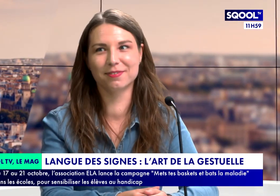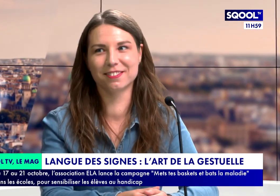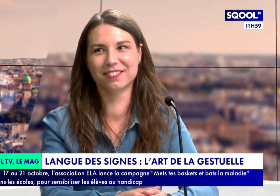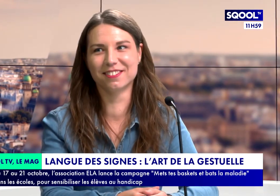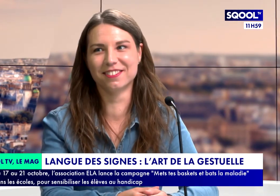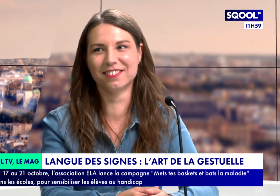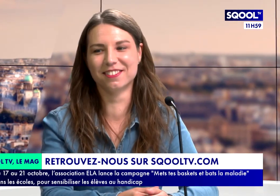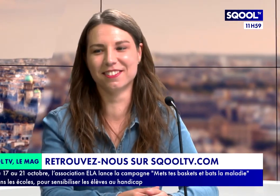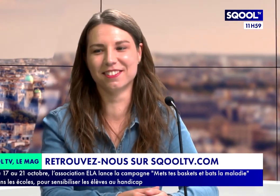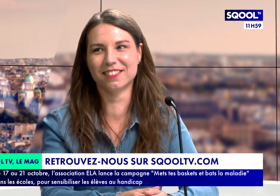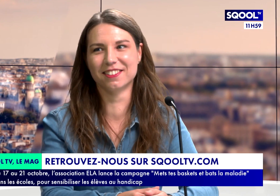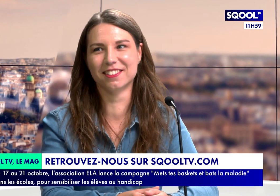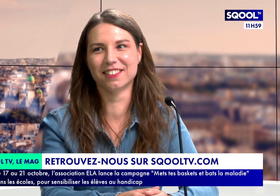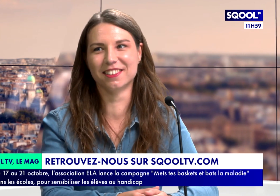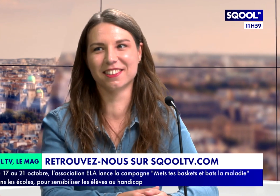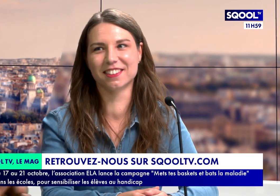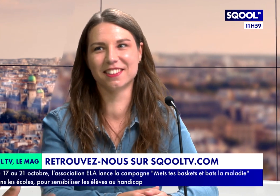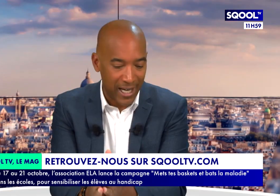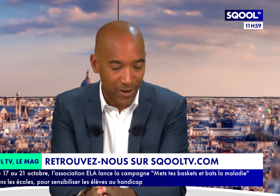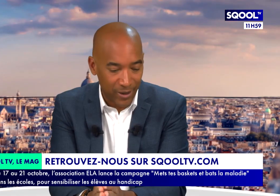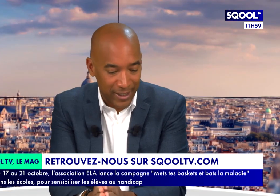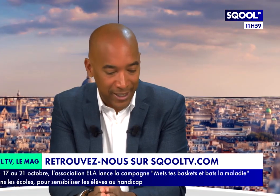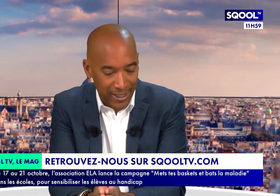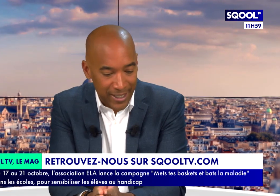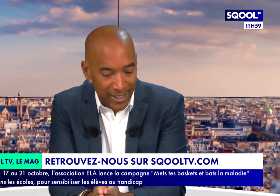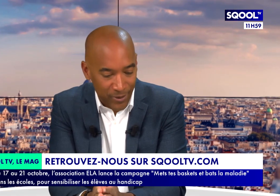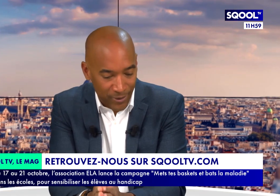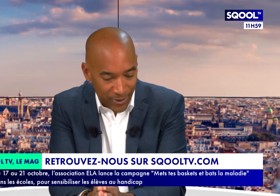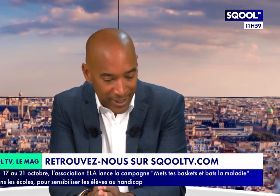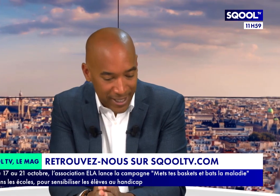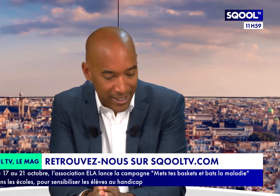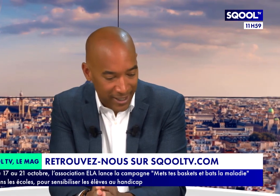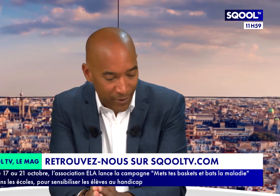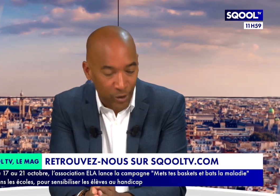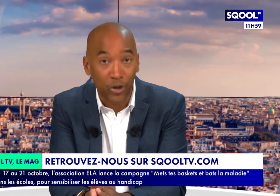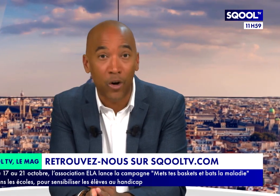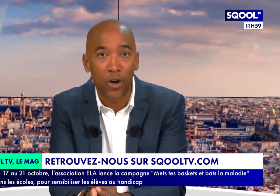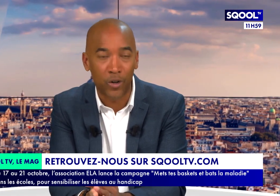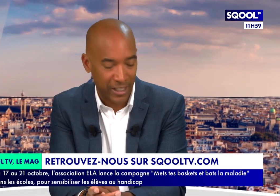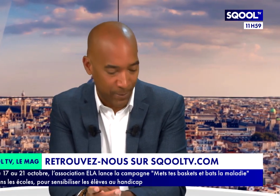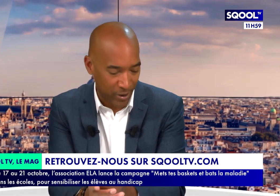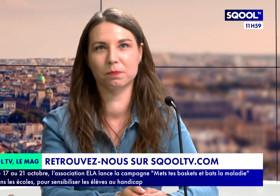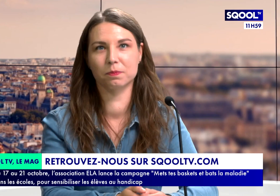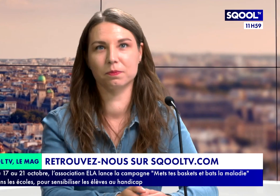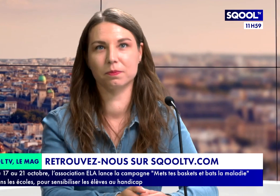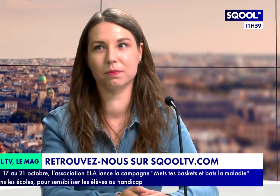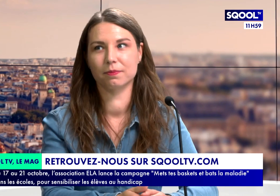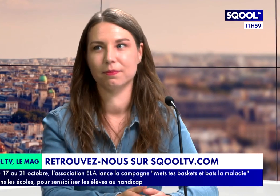d'enfants sourds, créatrice d'histoire bilingue français et langue des signes françaises, intervenante en handicap, on l'a dit, en entreprise, et puis Marie